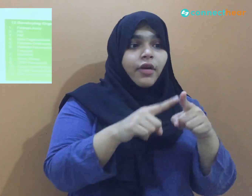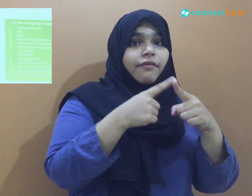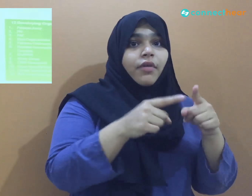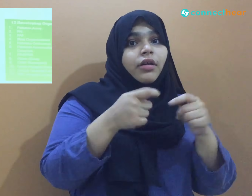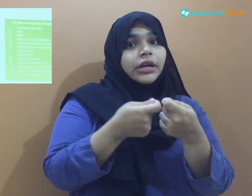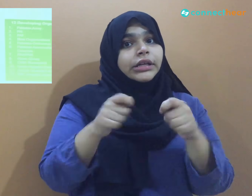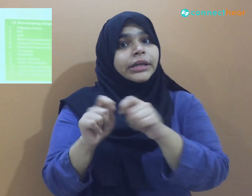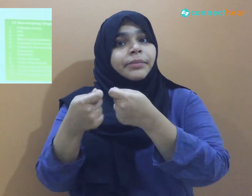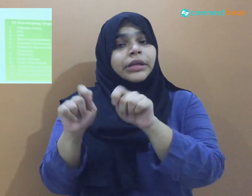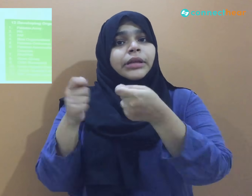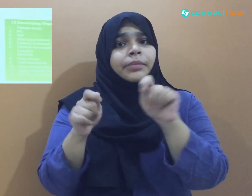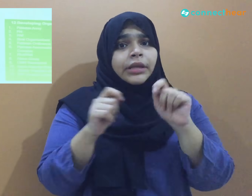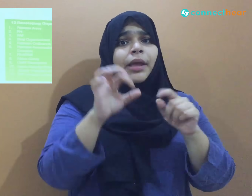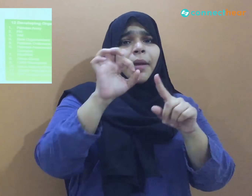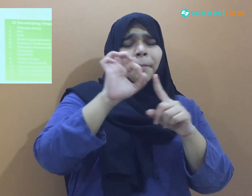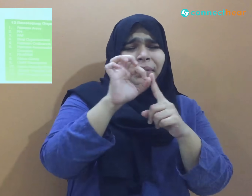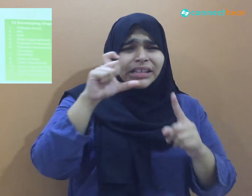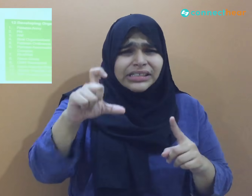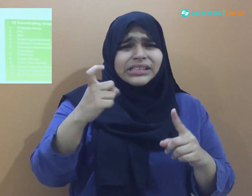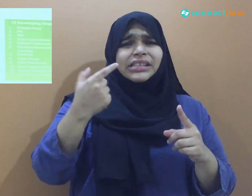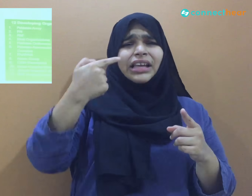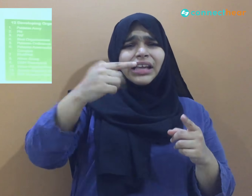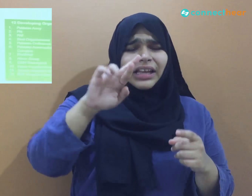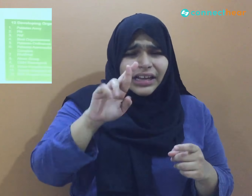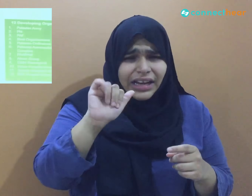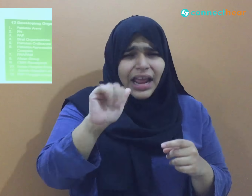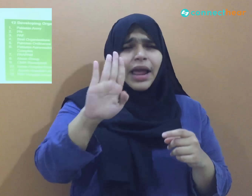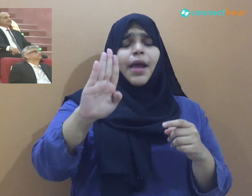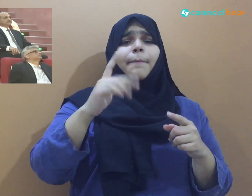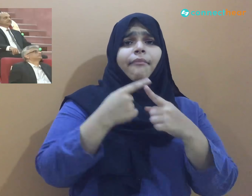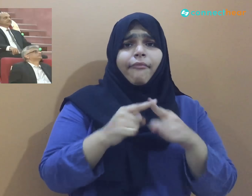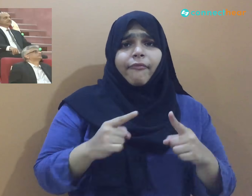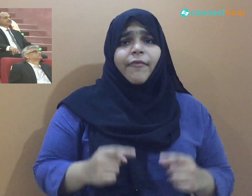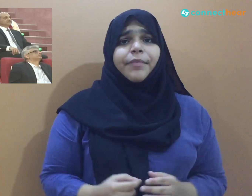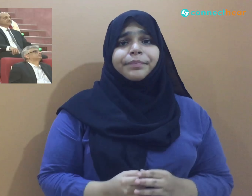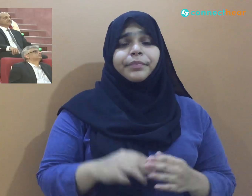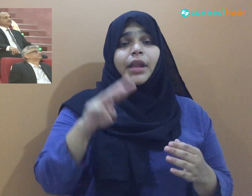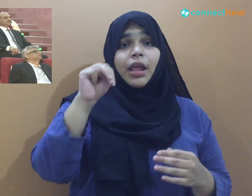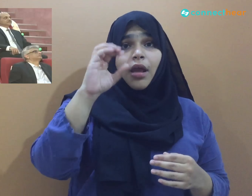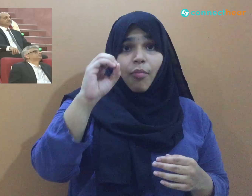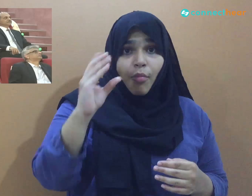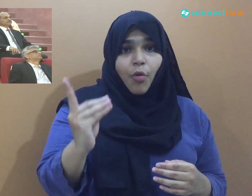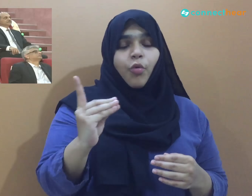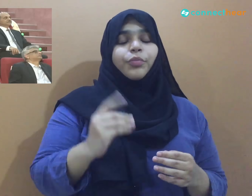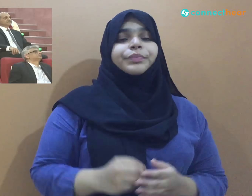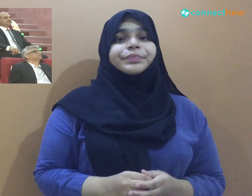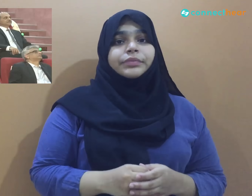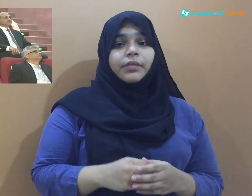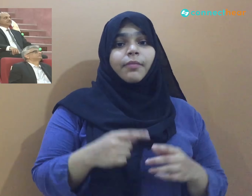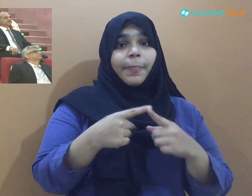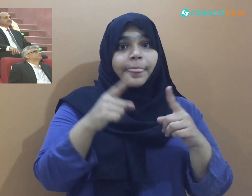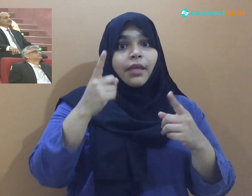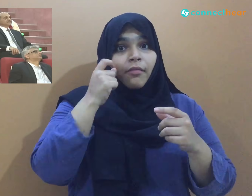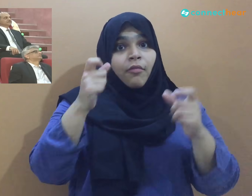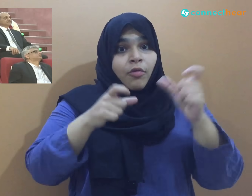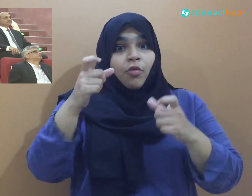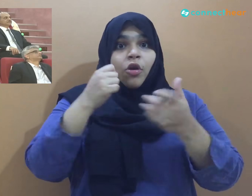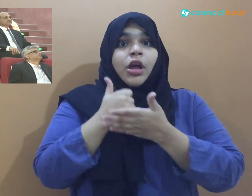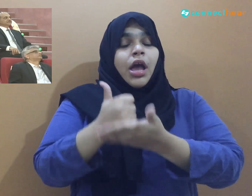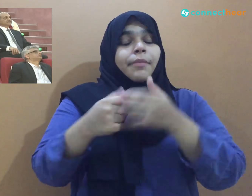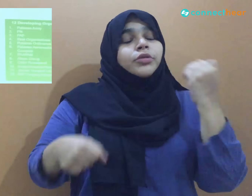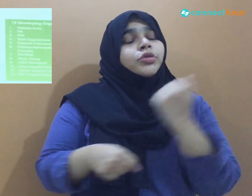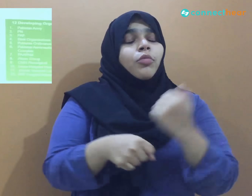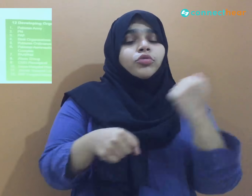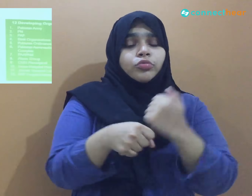تھی, HEC, PEC, DRAP, PSF, MO ڈائریکٹریٹ, GHQ نے سر اس میں بڑا آؤٹ آف وے جا کے سپورٹ